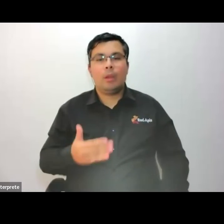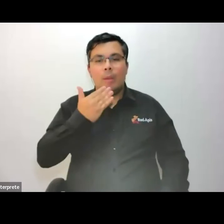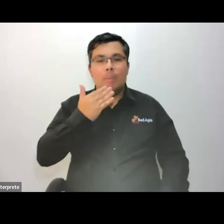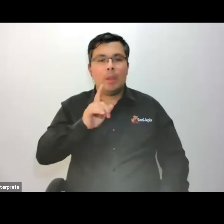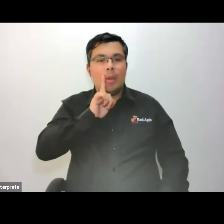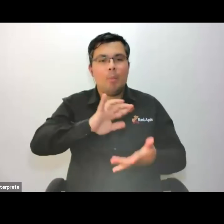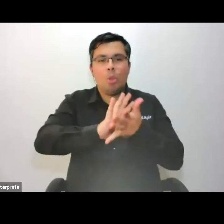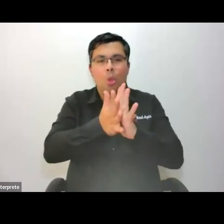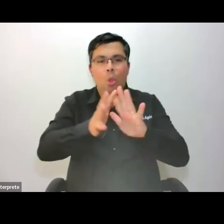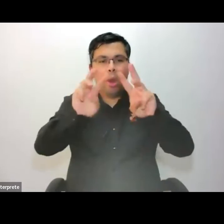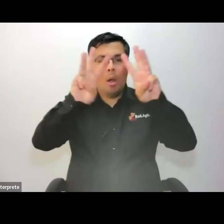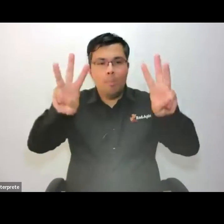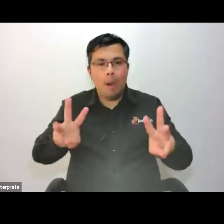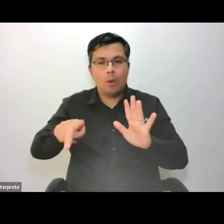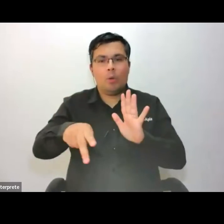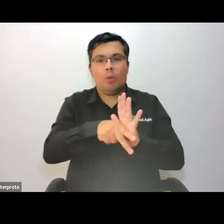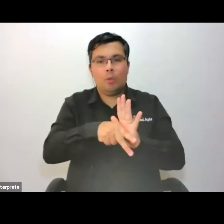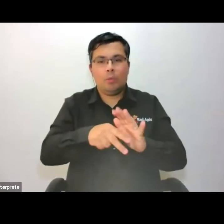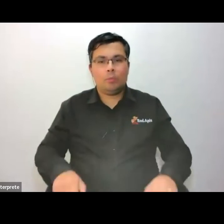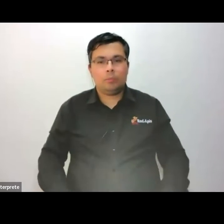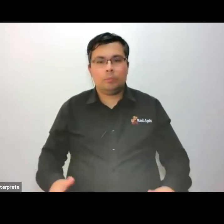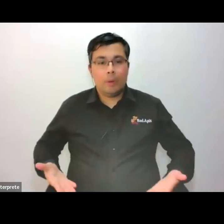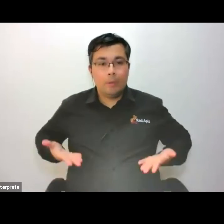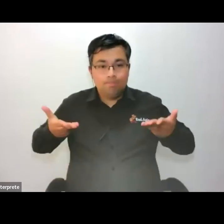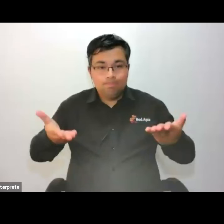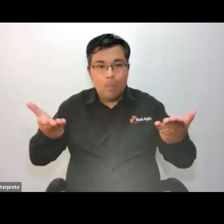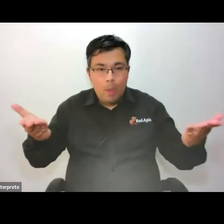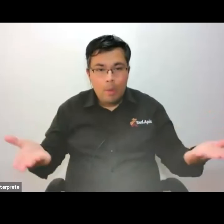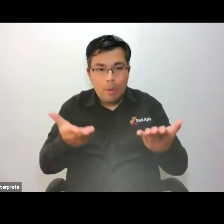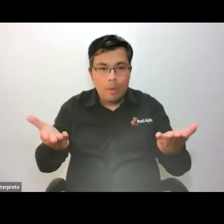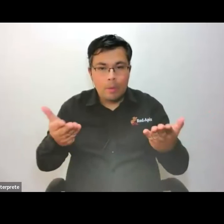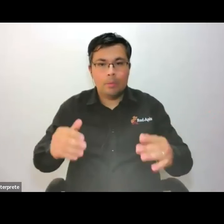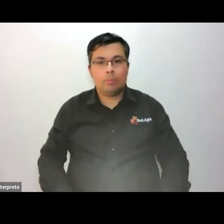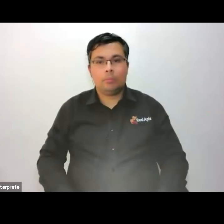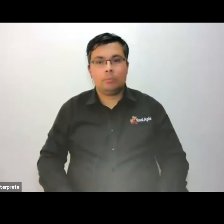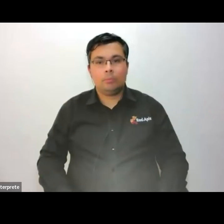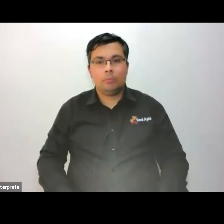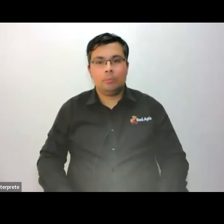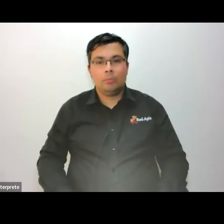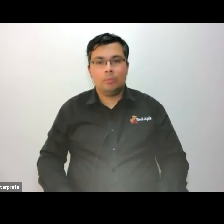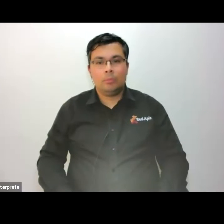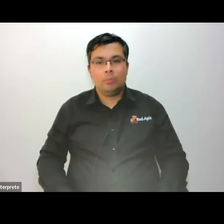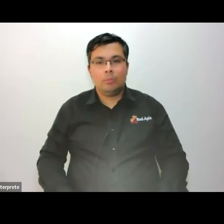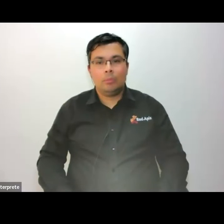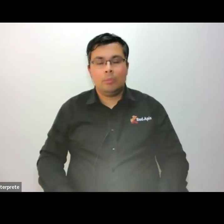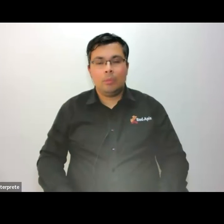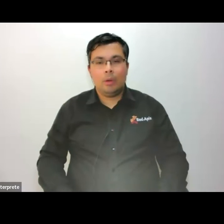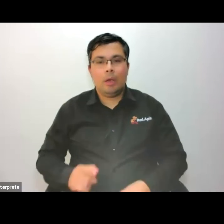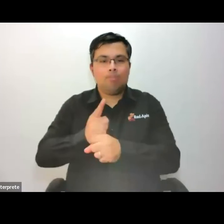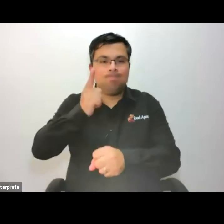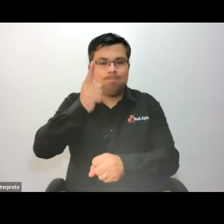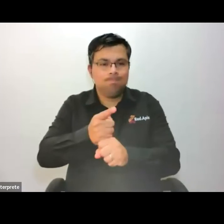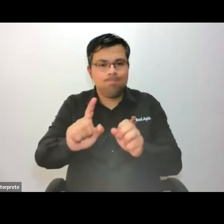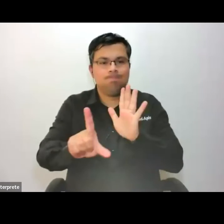permite y que faculta, ¿no?, a generar otros tipos de acciones legales para poder resguardar el derecho a la educación, que hoy día es lo